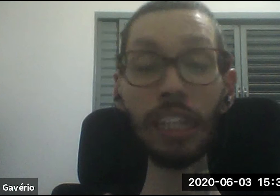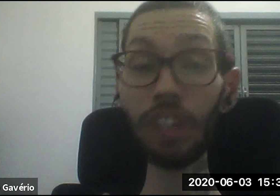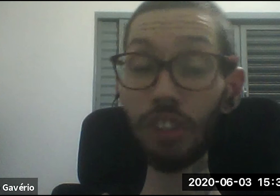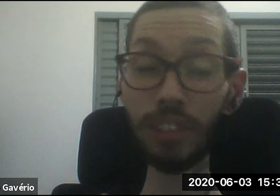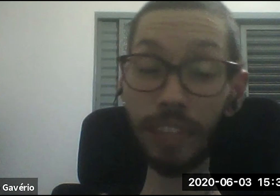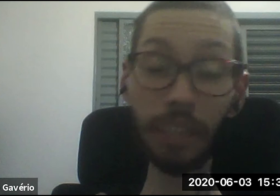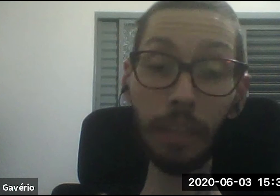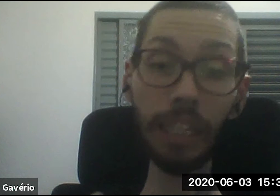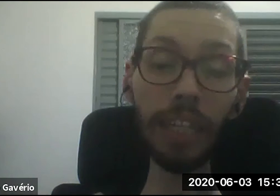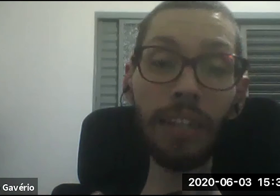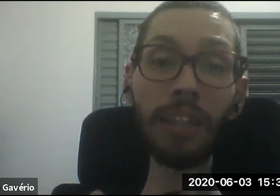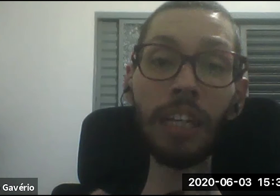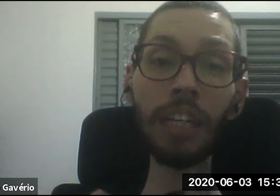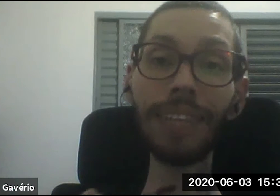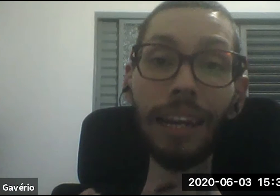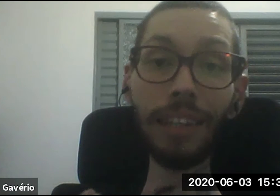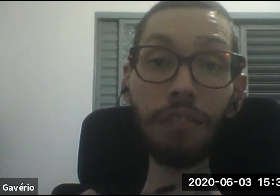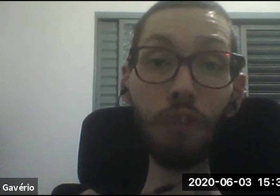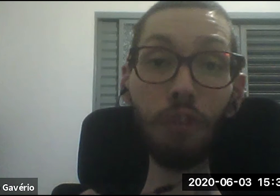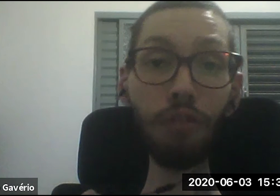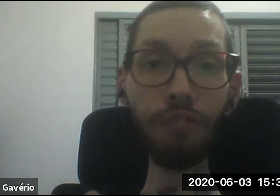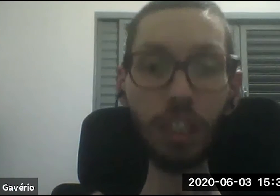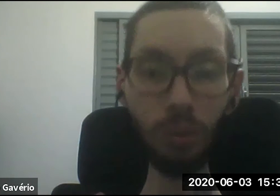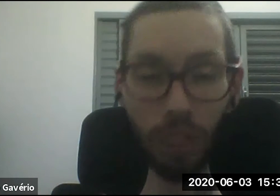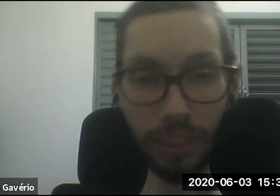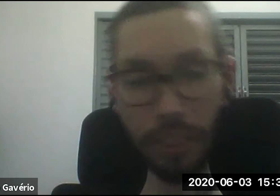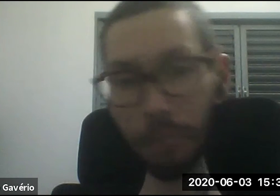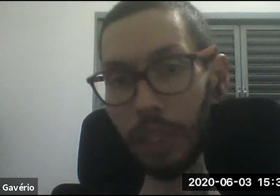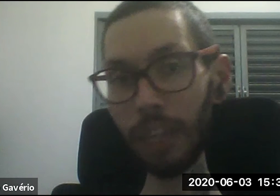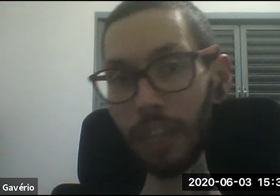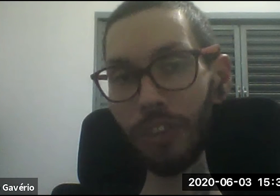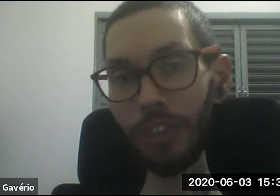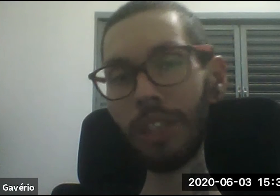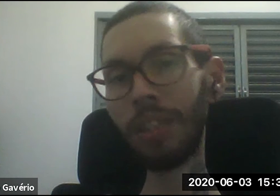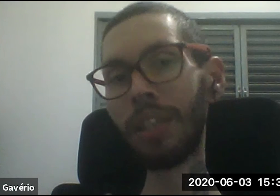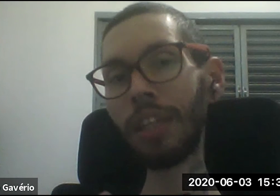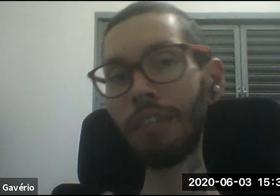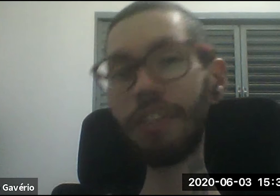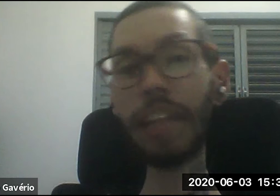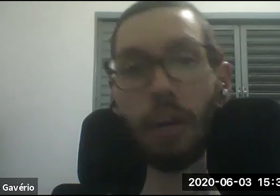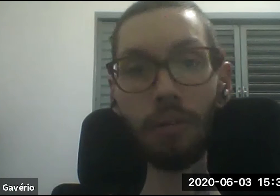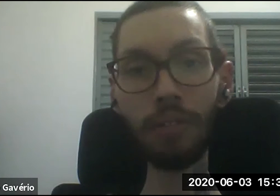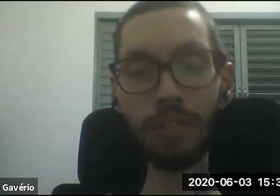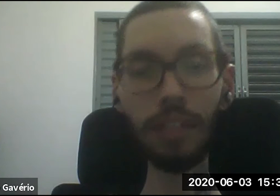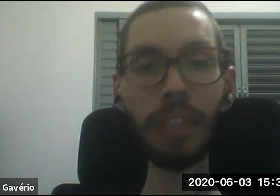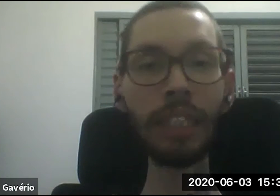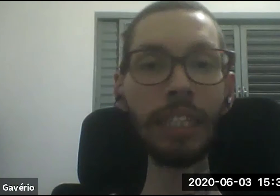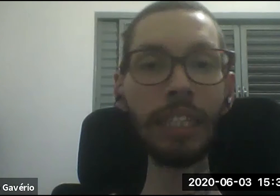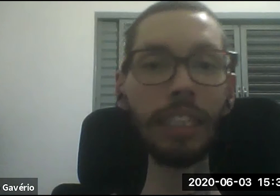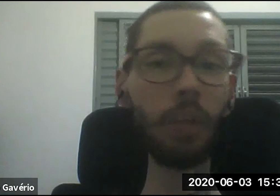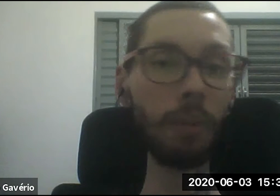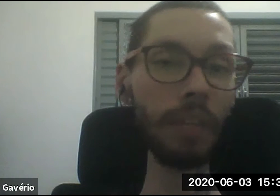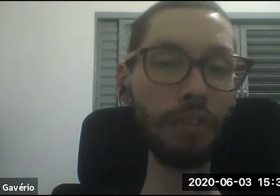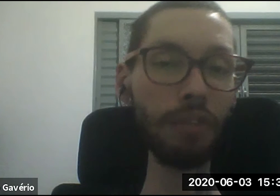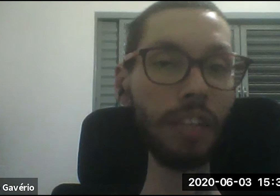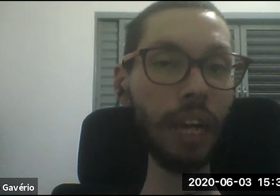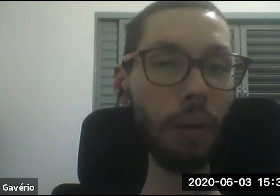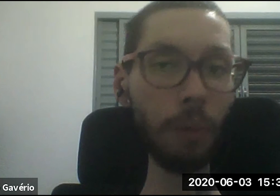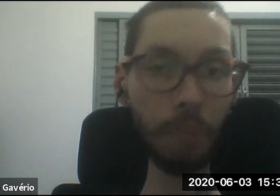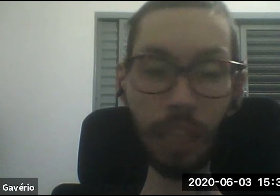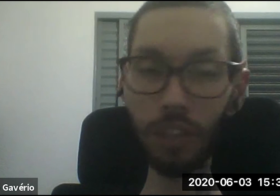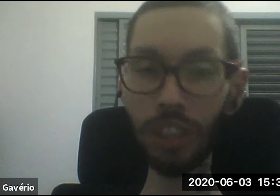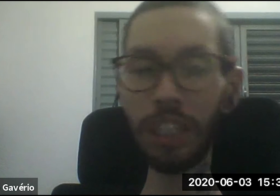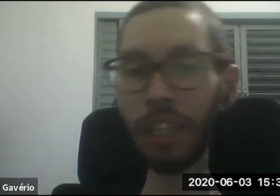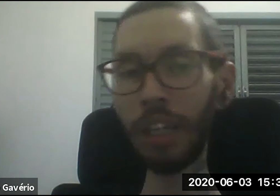e a gente, de certa maneira, está envolvido nesse ambiente viral, né? E é um ambiente viral, é